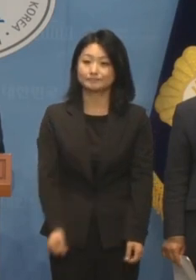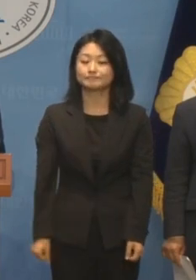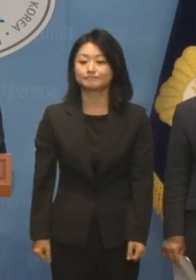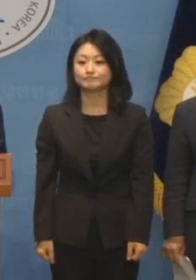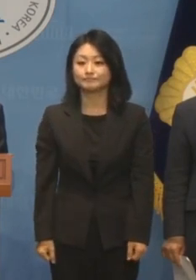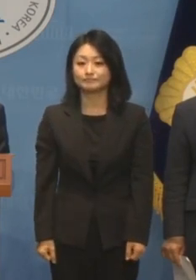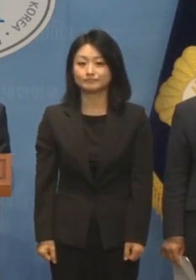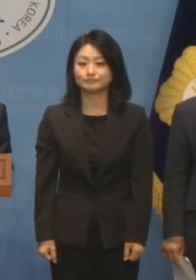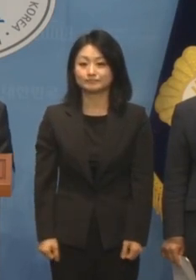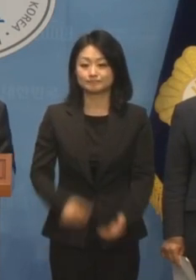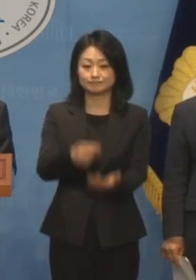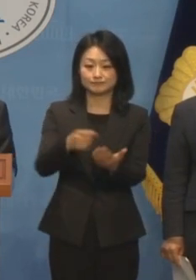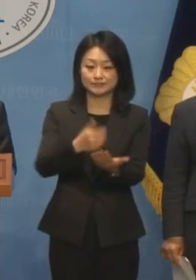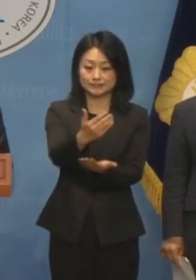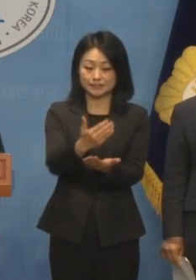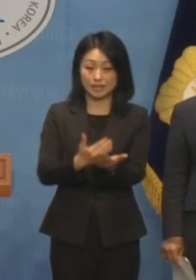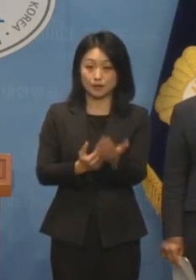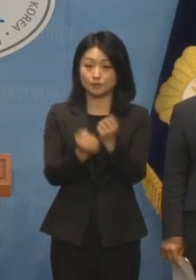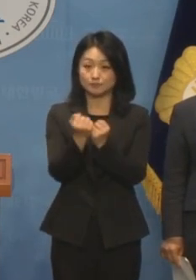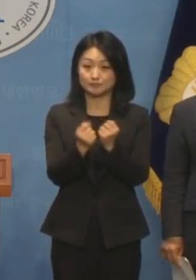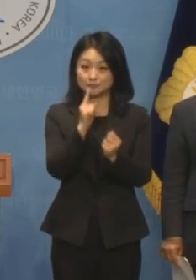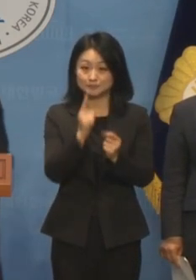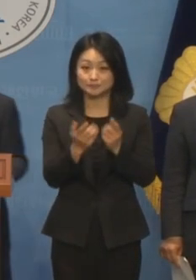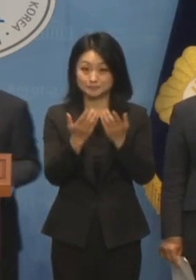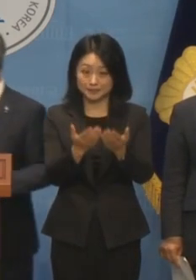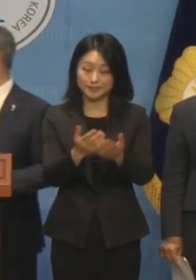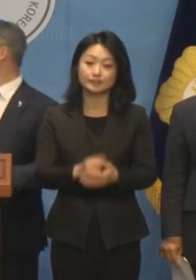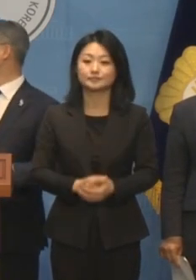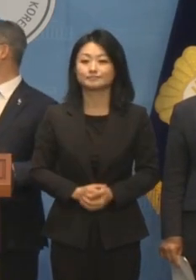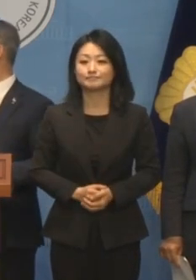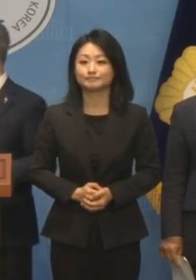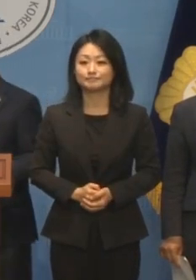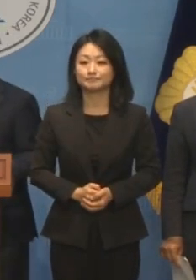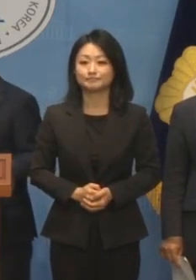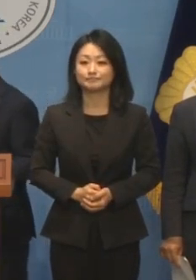그러면 회견문을 낭독하겠습니다.